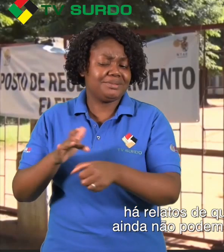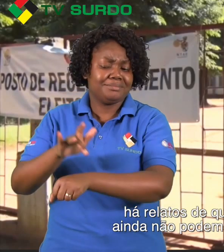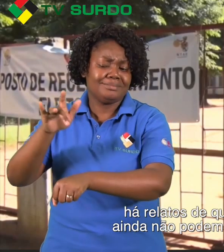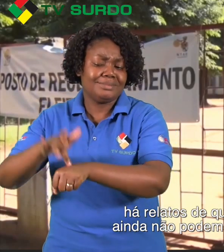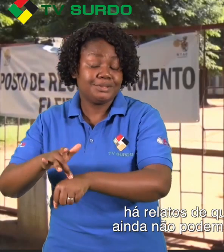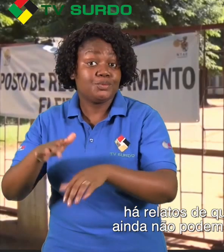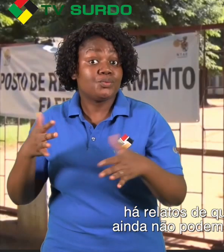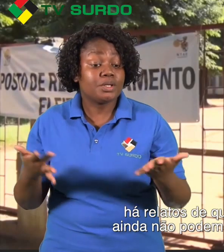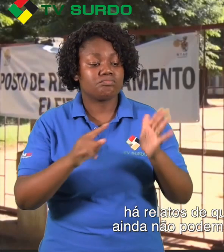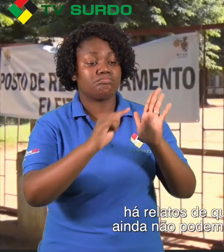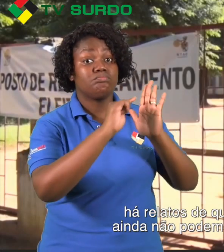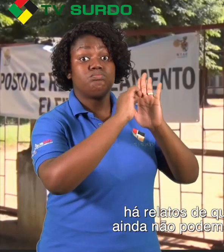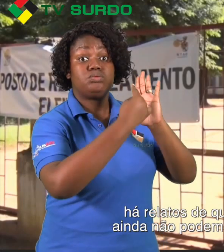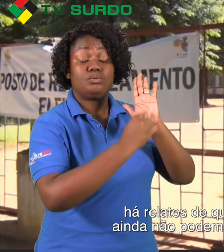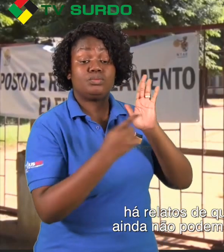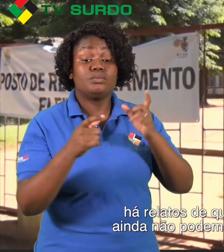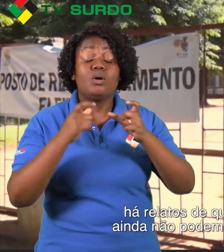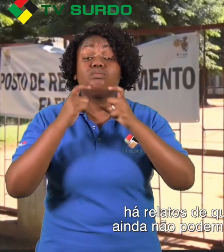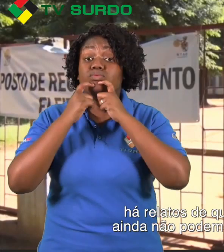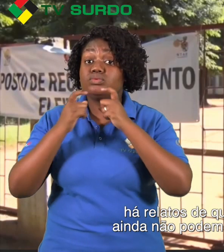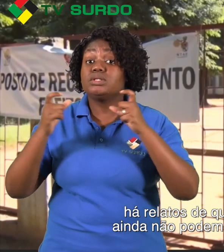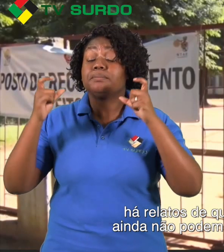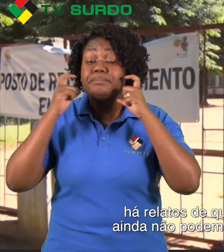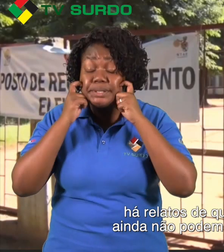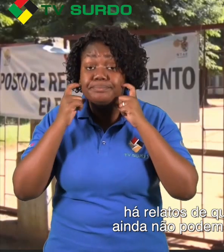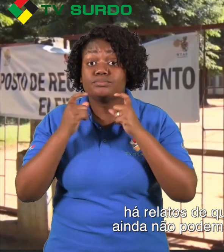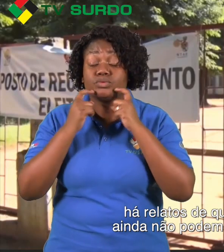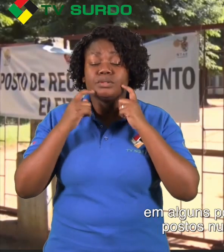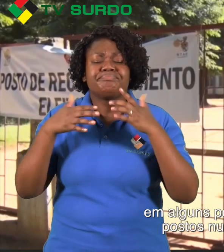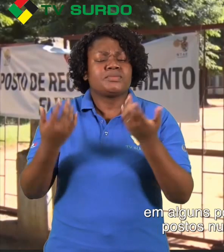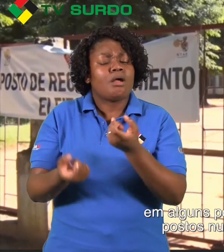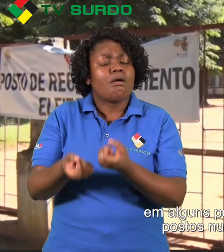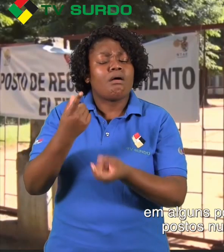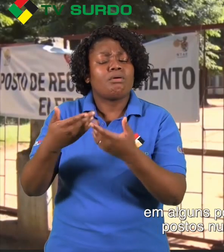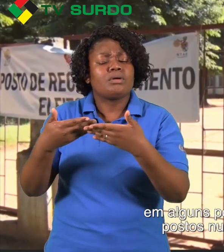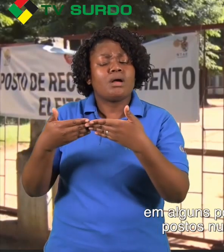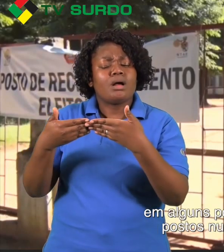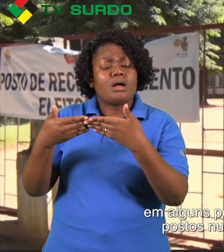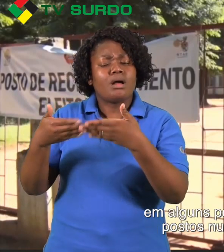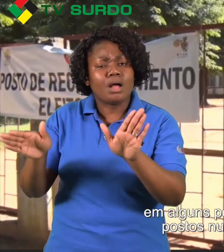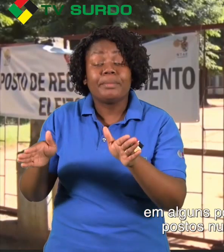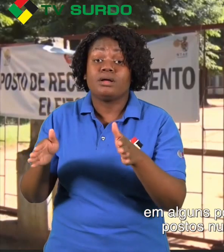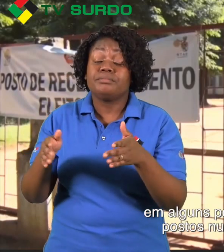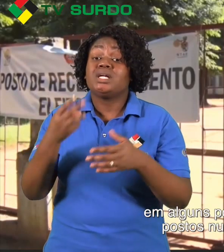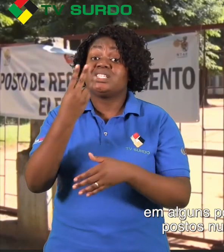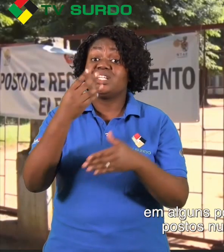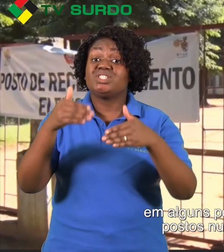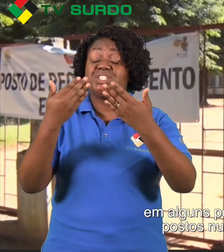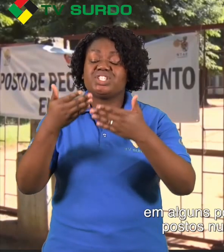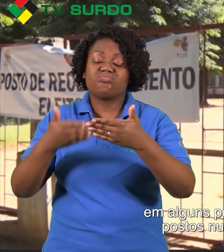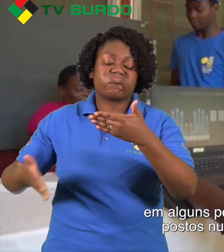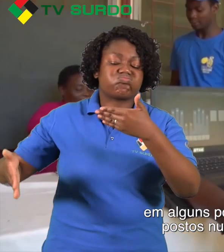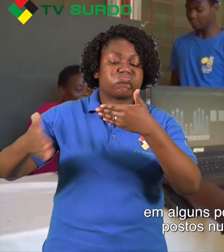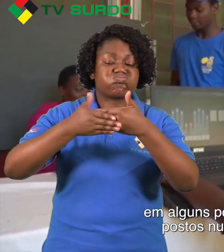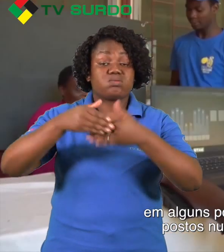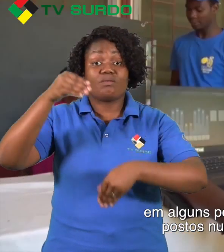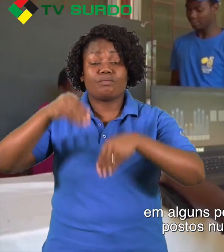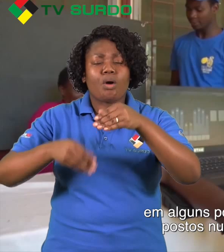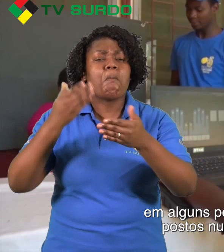moçambicanos ainda não podem exercer este direito cívico em alguns pontos do país. Alguns